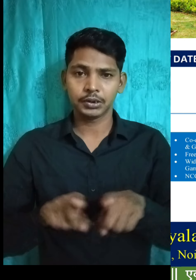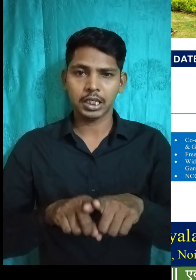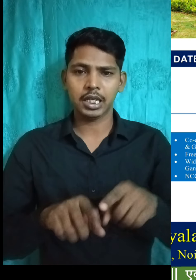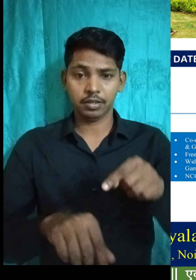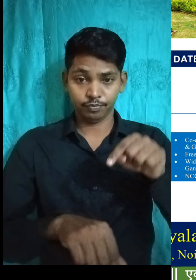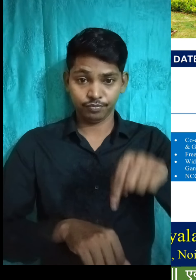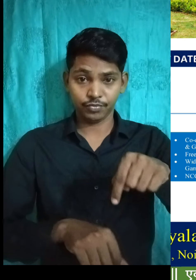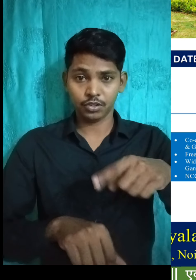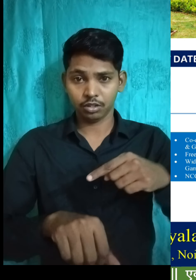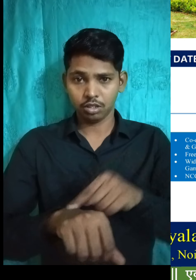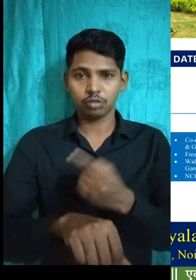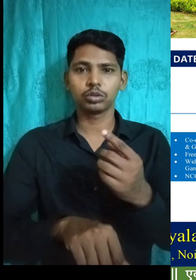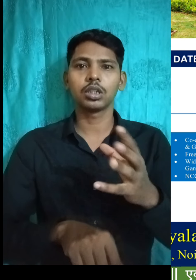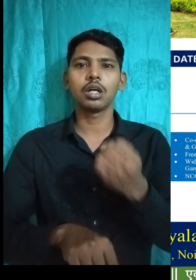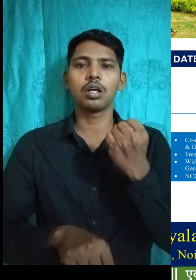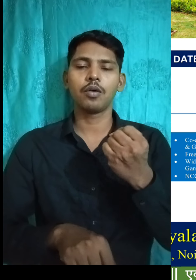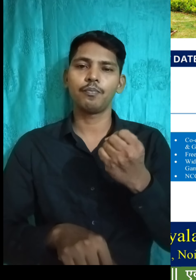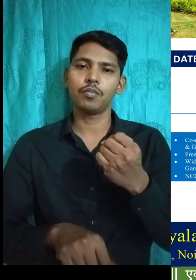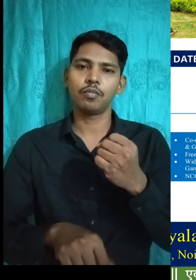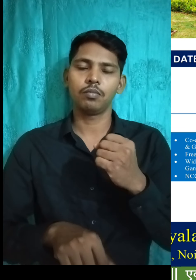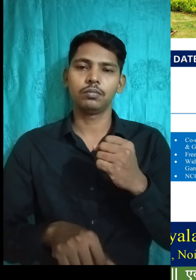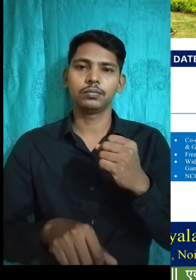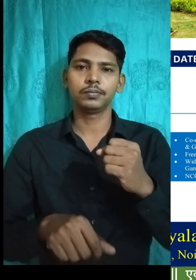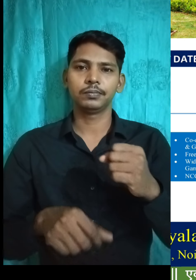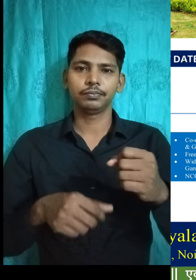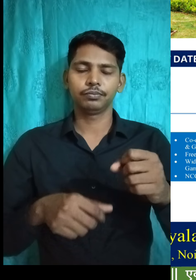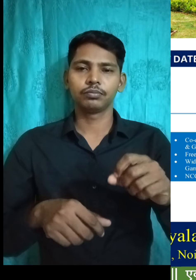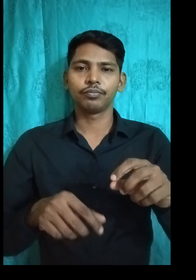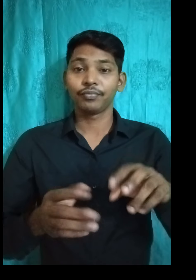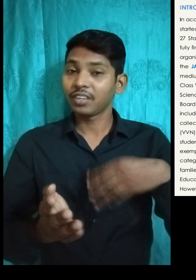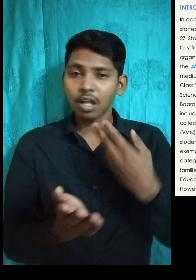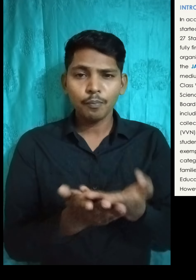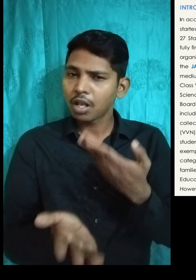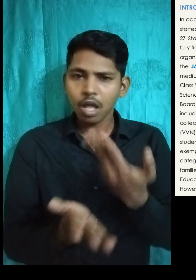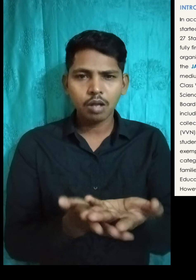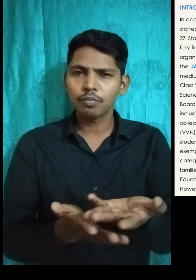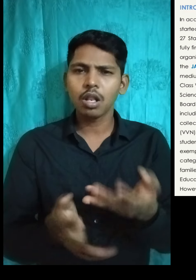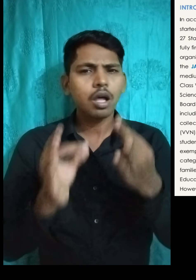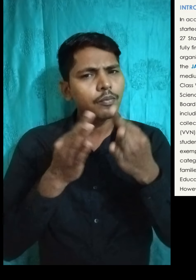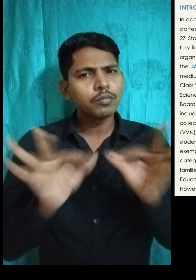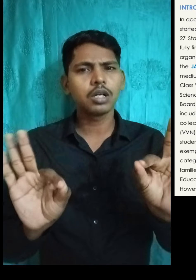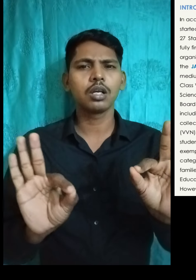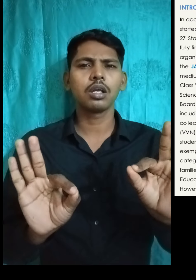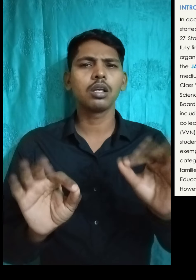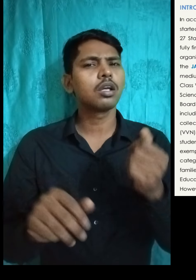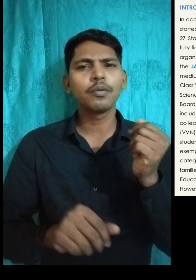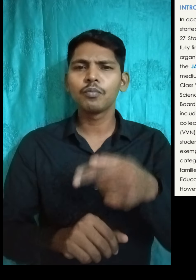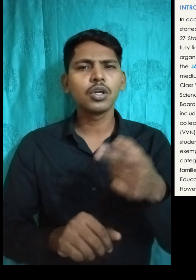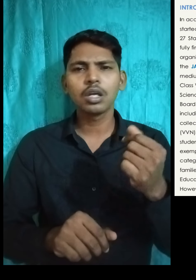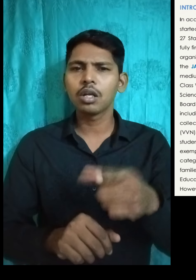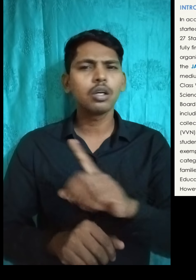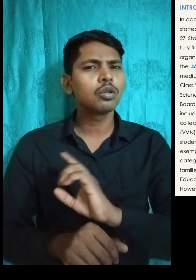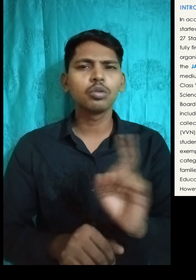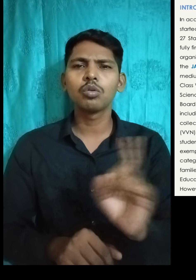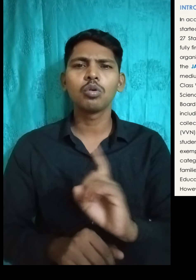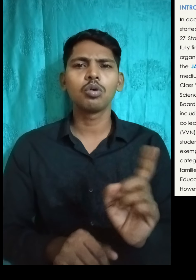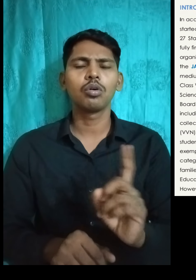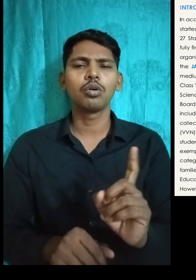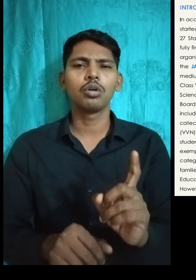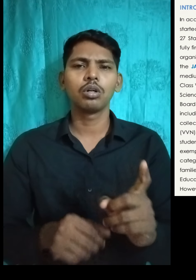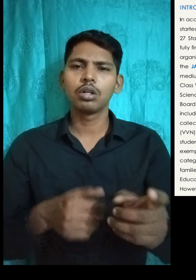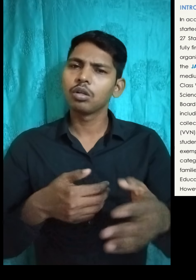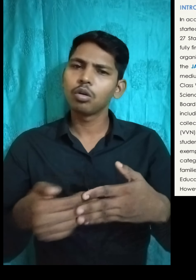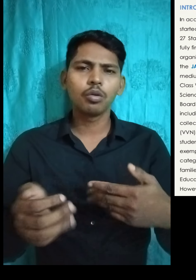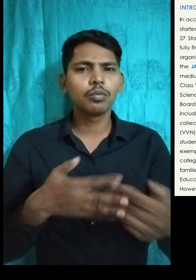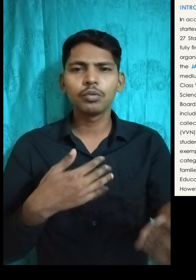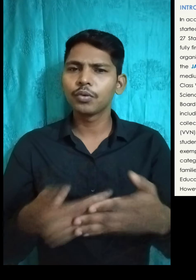एप्लीकेशन फॉर्म सबमिट कीजिएगा उसके लिए किसी भी प्रकार का शुल्क नहीं लगेगा। तो क्यों ना इस अवसर का लाभ लिया जाए।